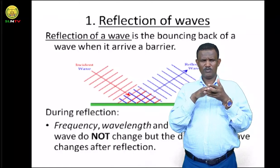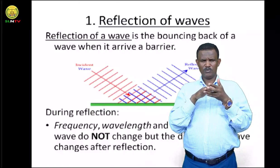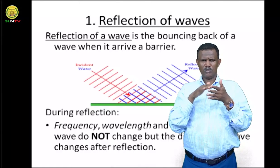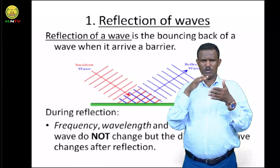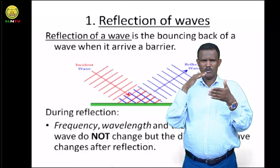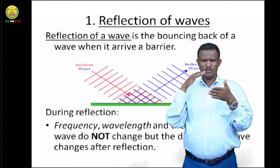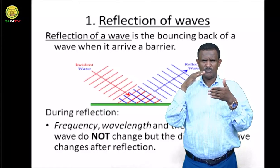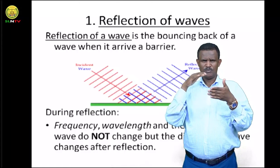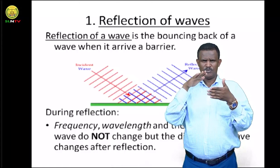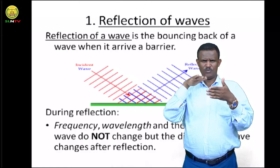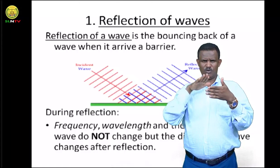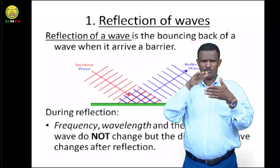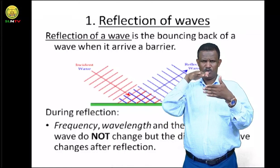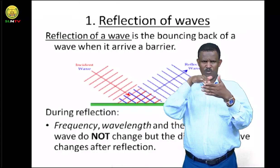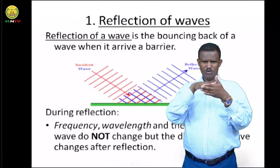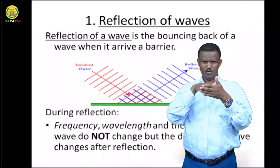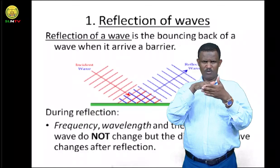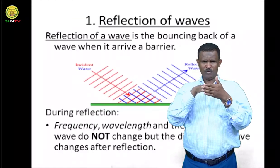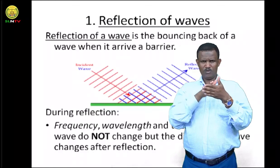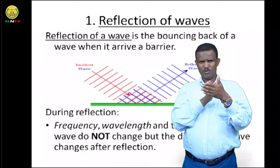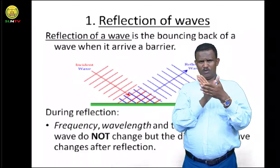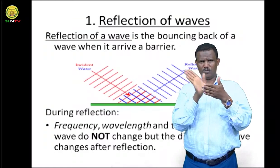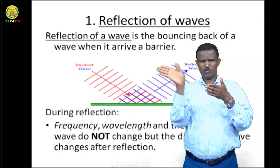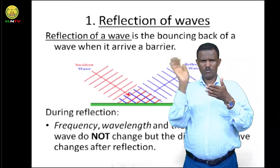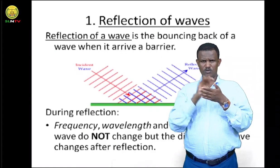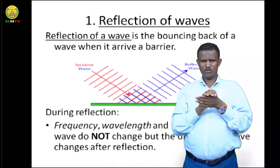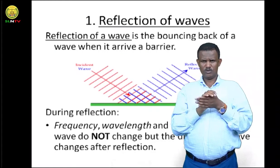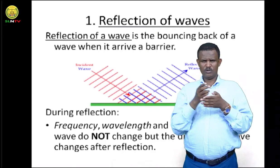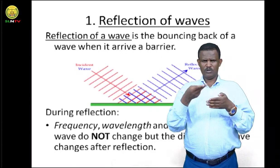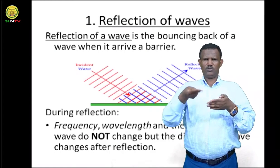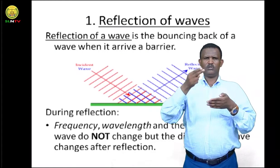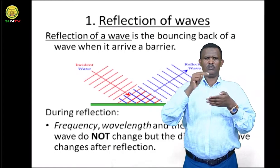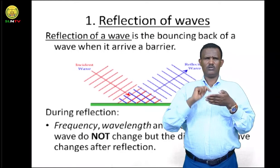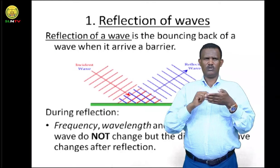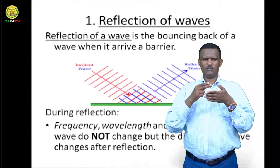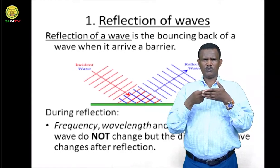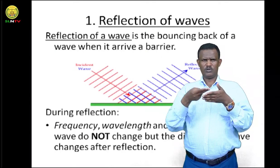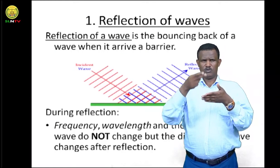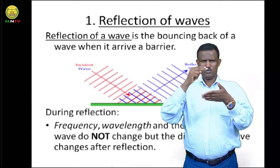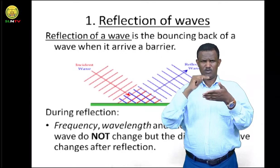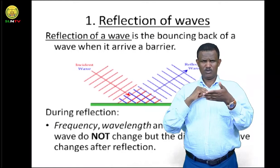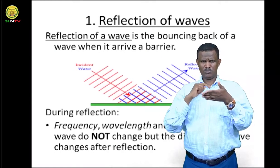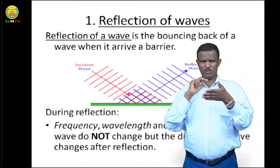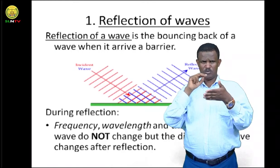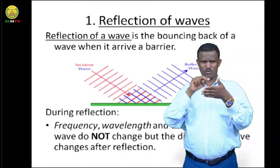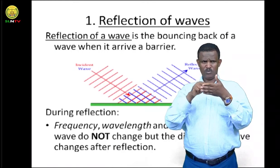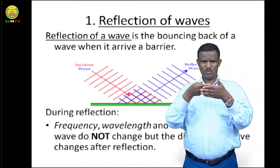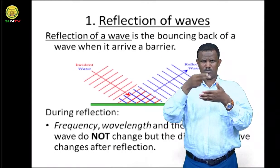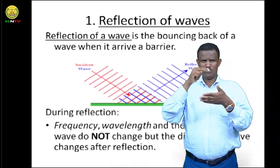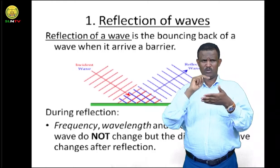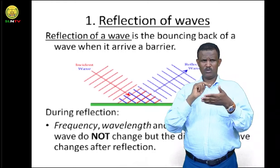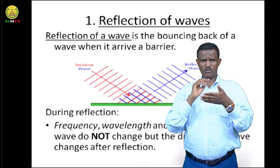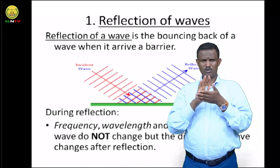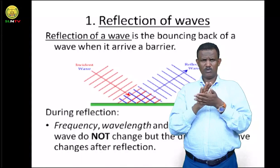waxay sameysaa inay dib u soo noqoto ama ay sameyso soo noqosho waxa la yiraahdaa soo noqoshada ay sameeyneysa wave-ku markay